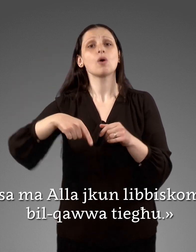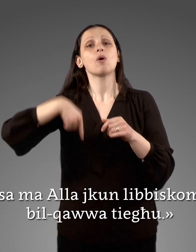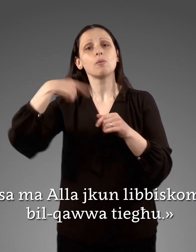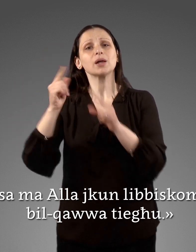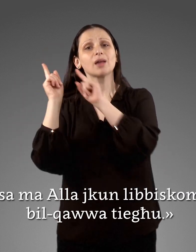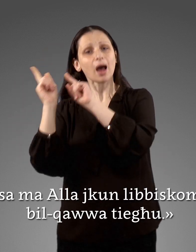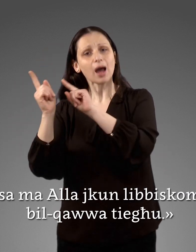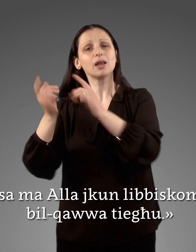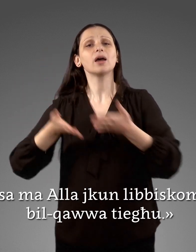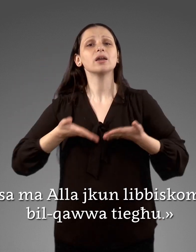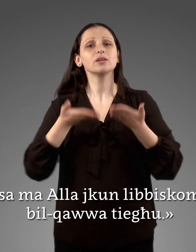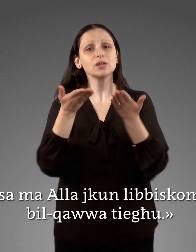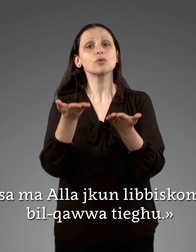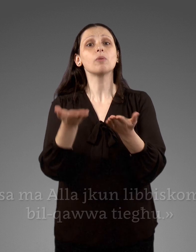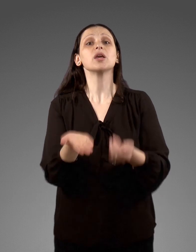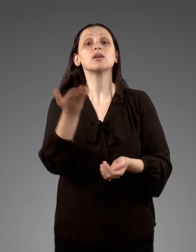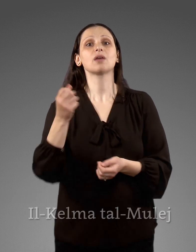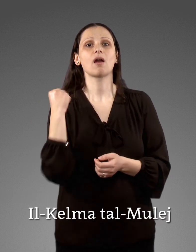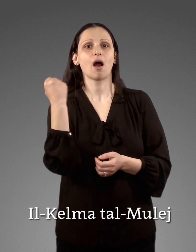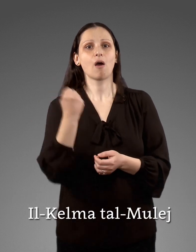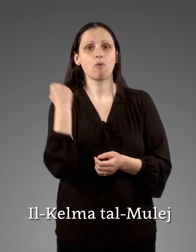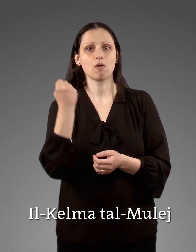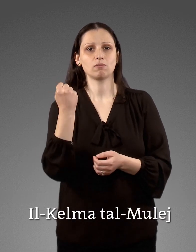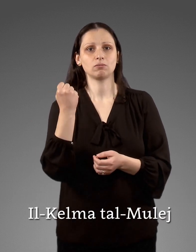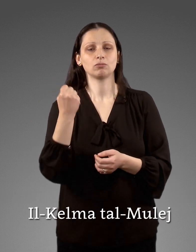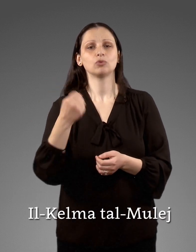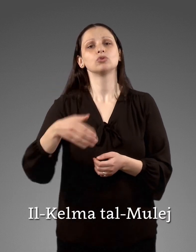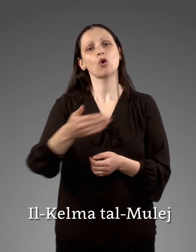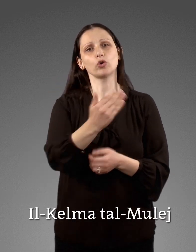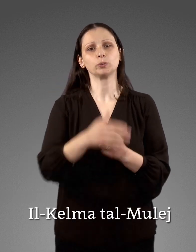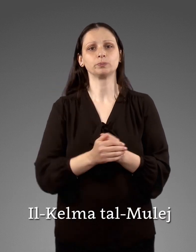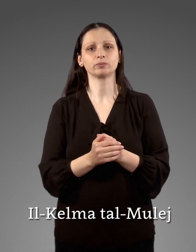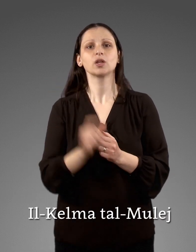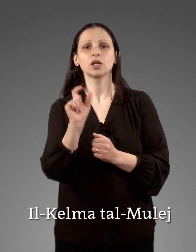libbiskom bil-qawwa tiegħu. Il-kelma tal-mulej.